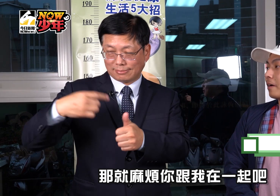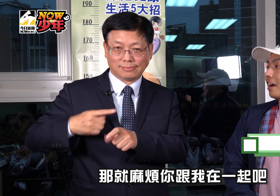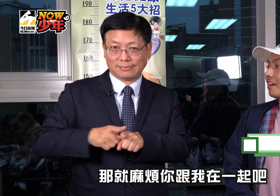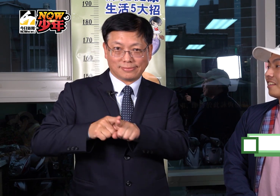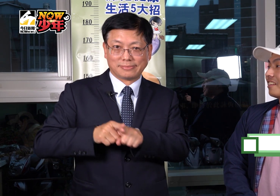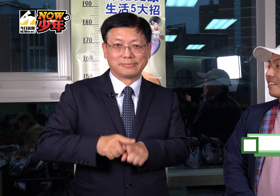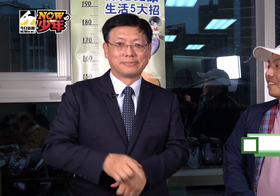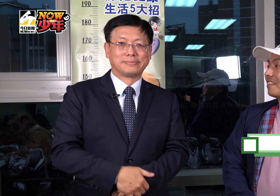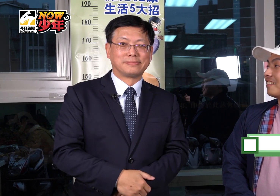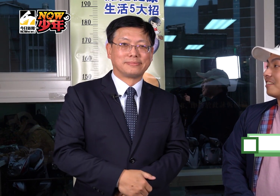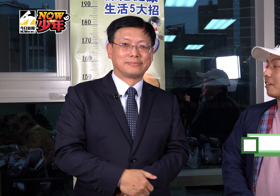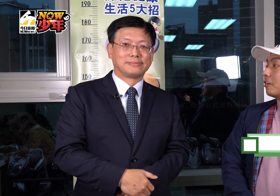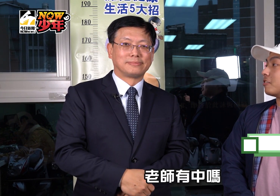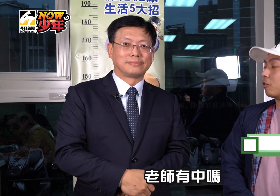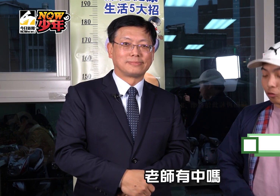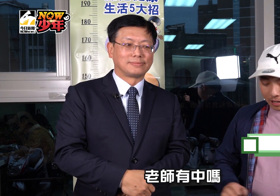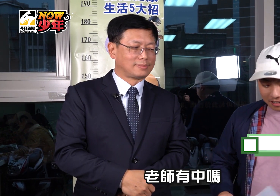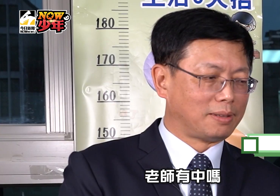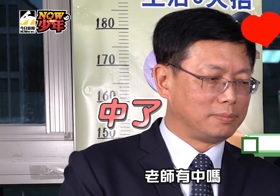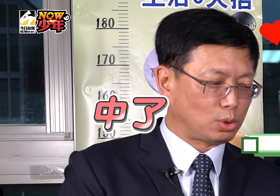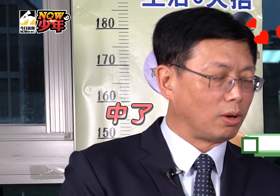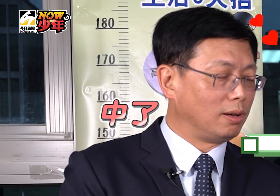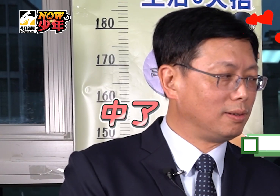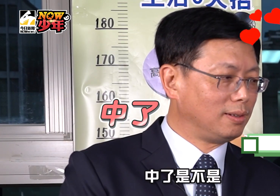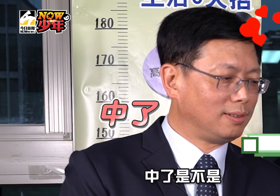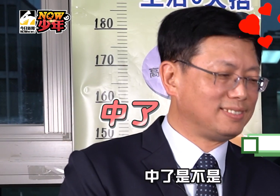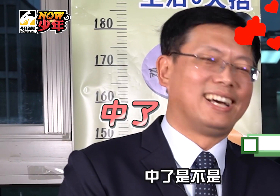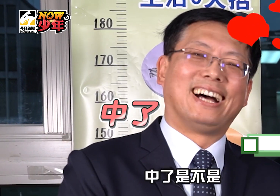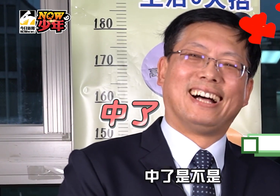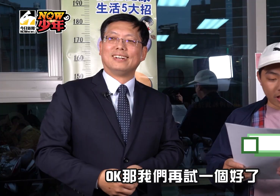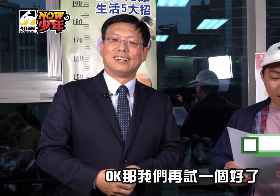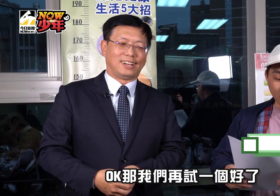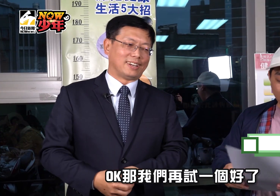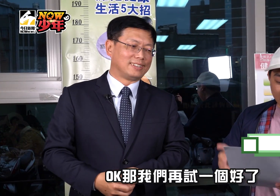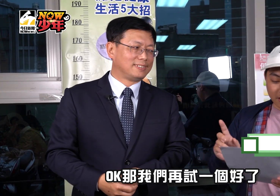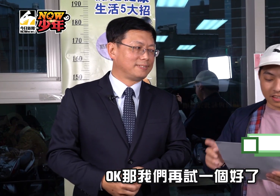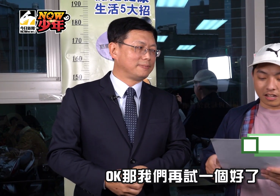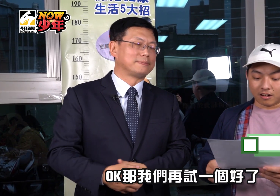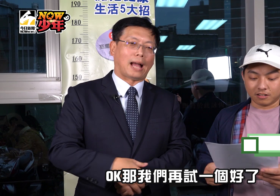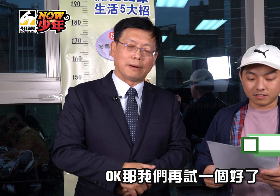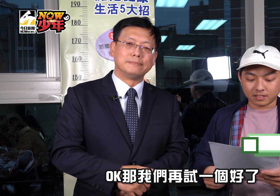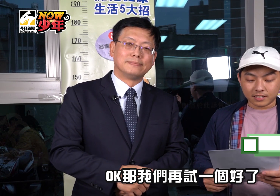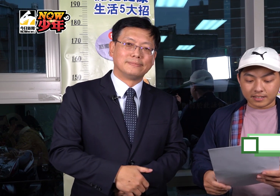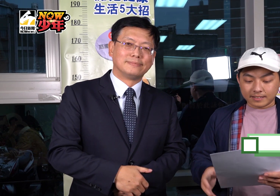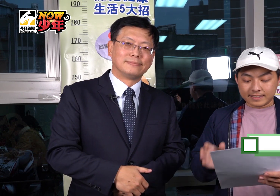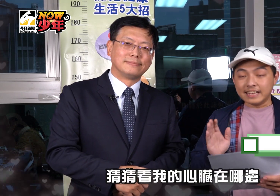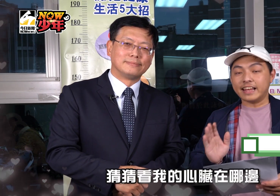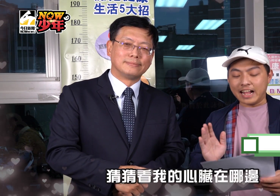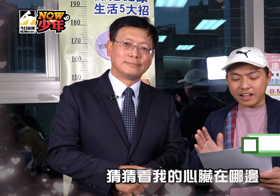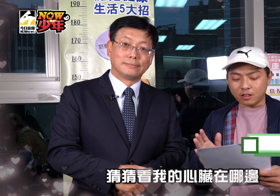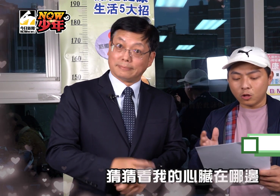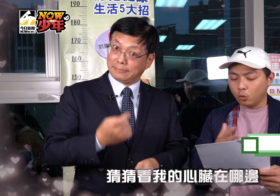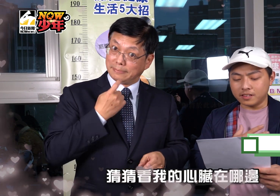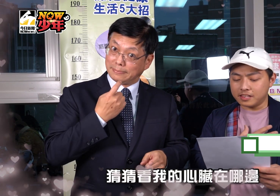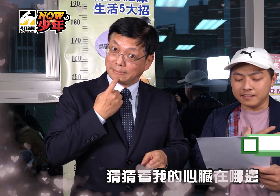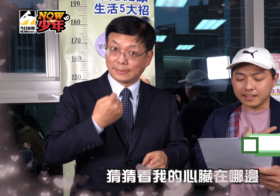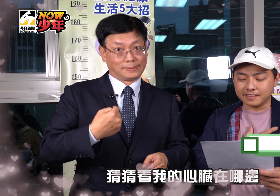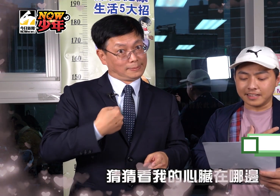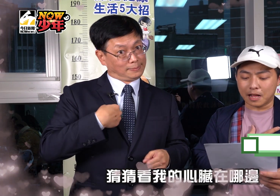吧。老师有中吗？中了，是不是？OK， 好，那我们再试一个好了。 好， 猜猜看，我的心脏在哪